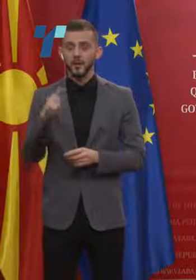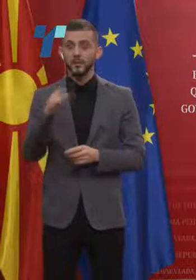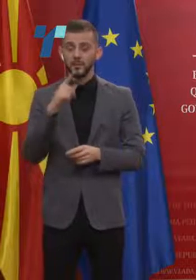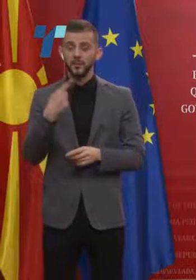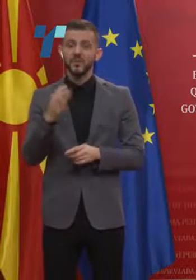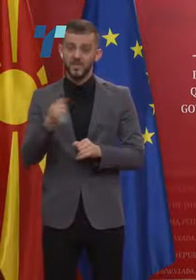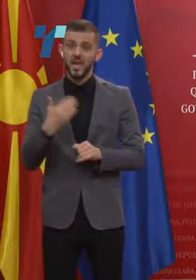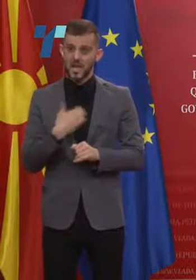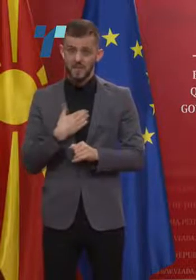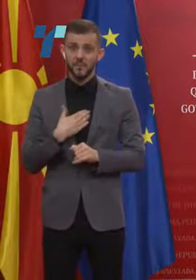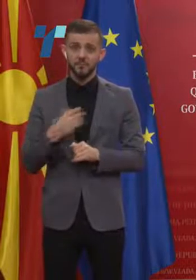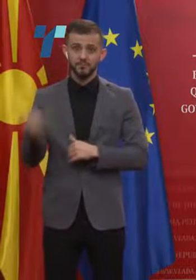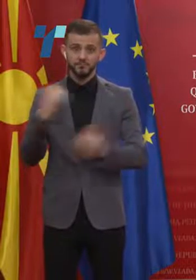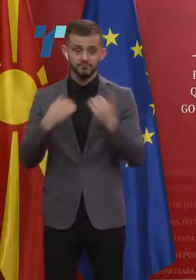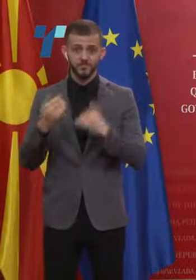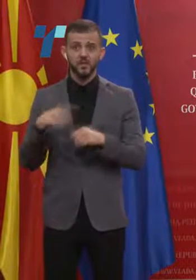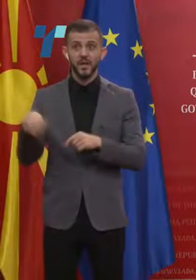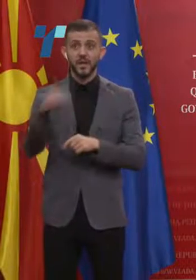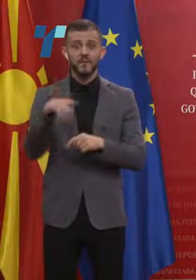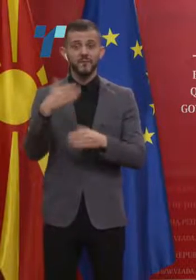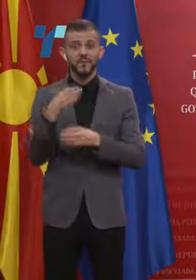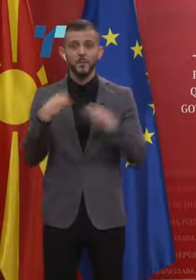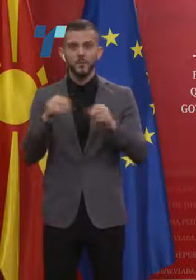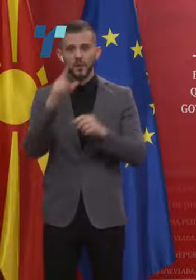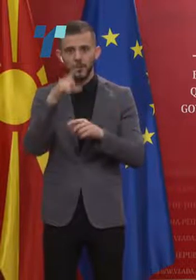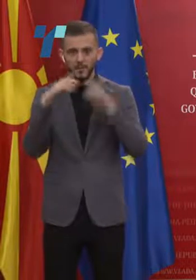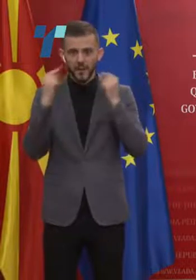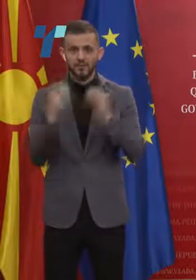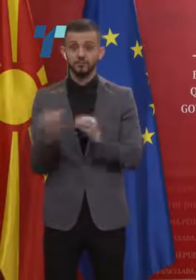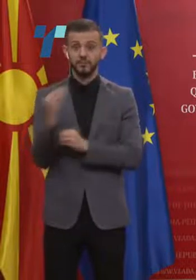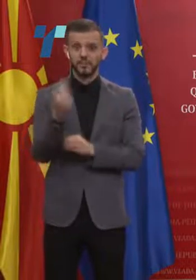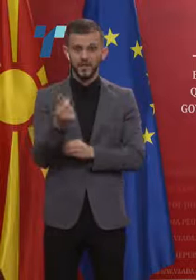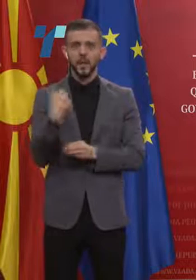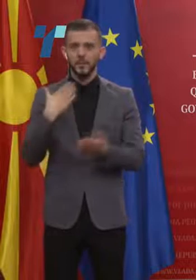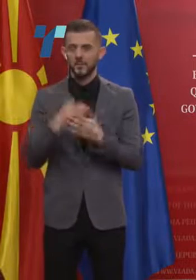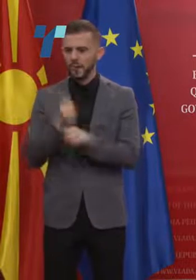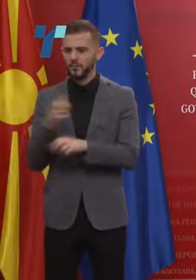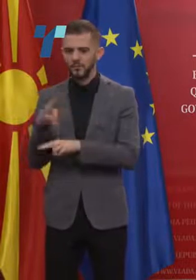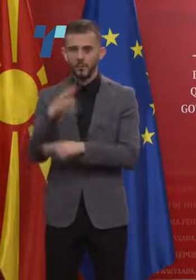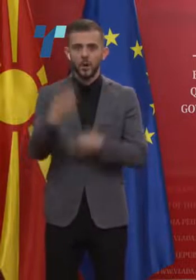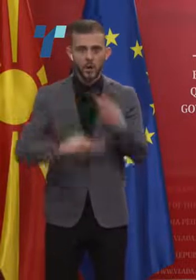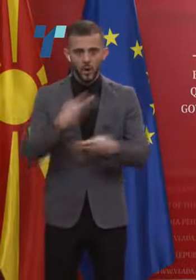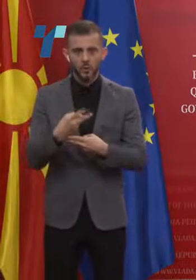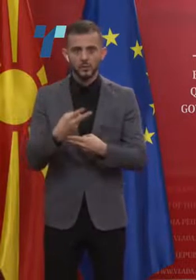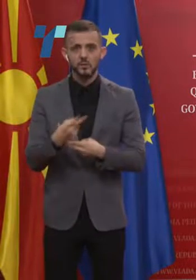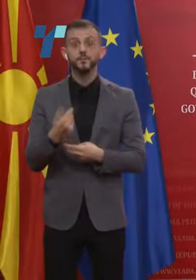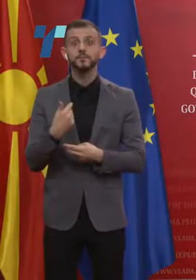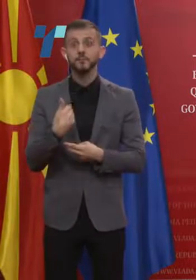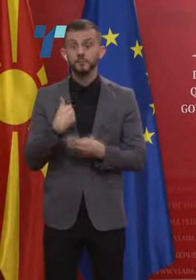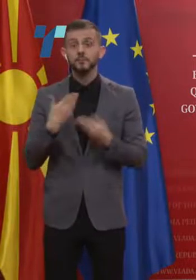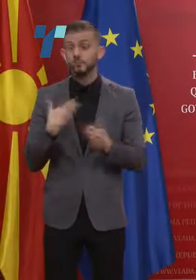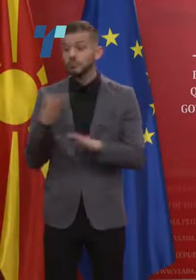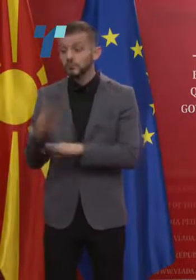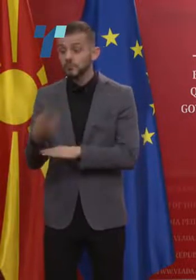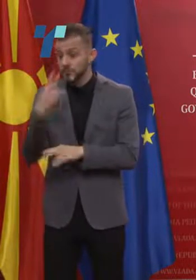имаме, извршени се 64 контроли на аптеките во врска со зголемување на цени, меѓутоа кога ќе одиме